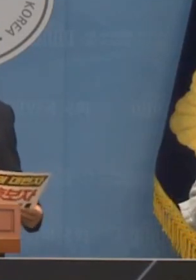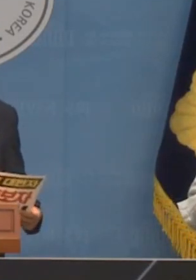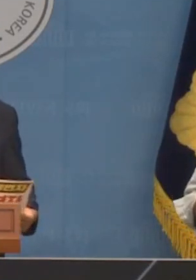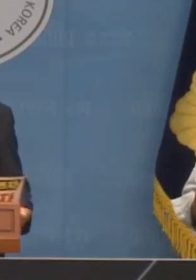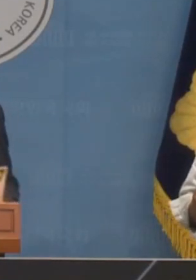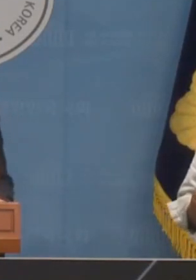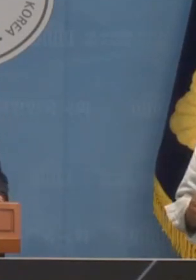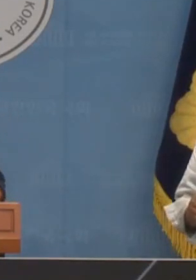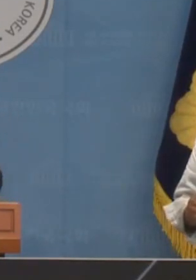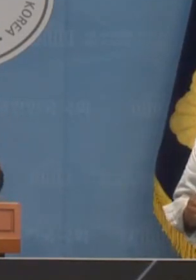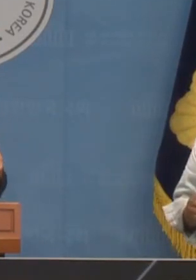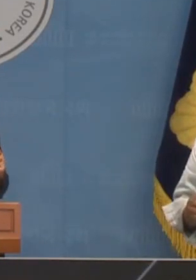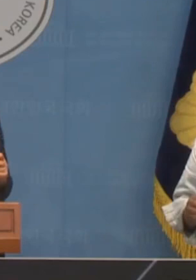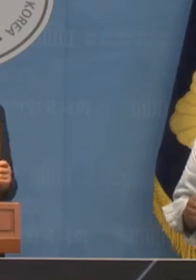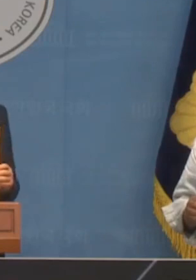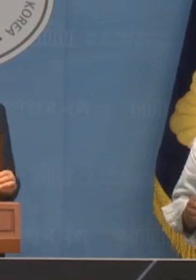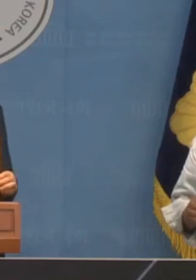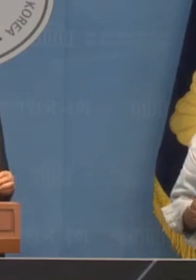조배수 말고